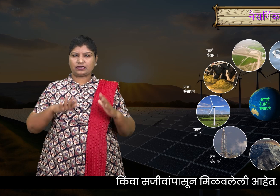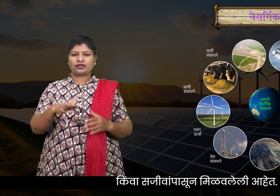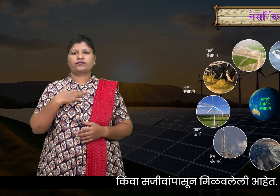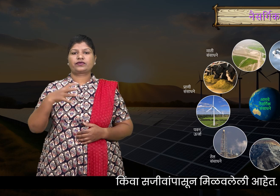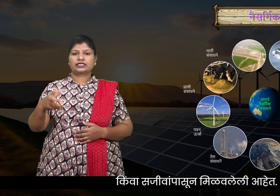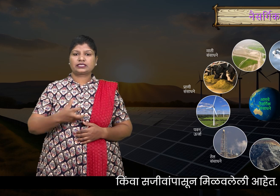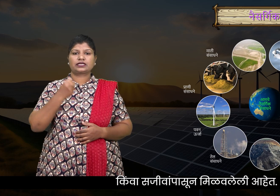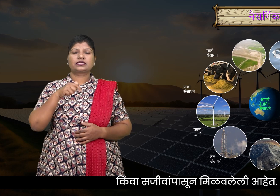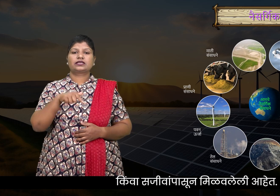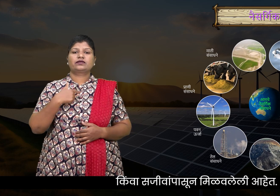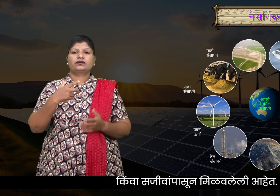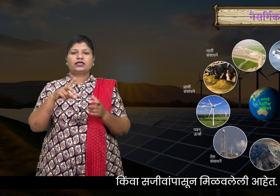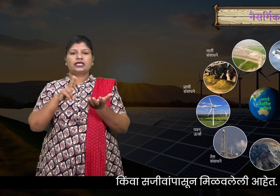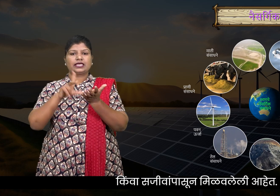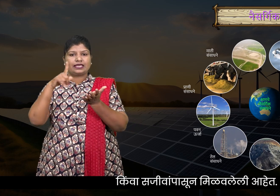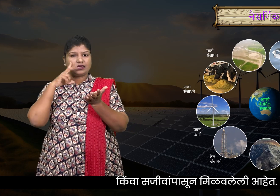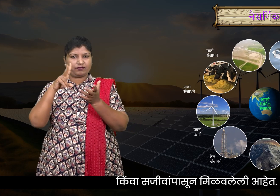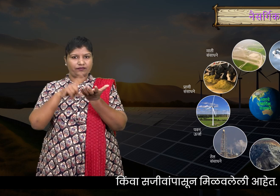आहेत.